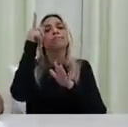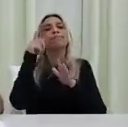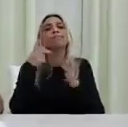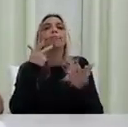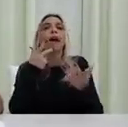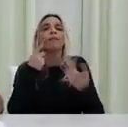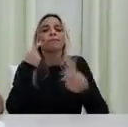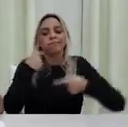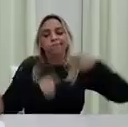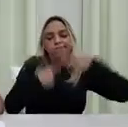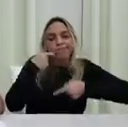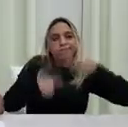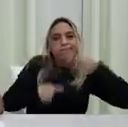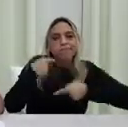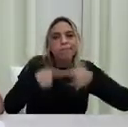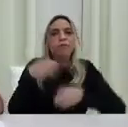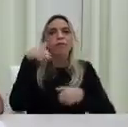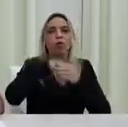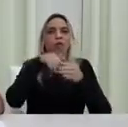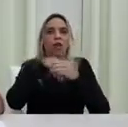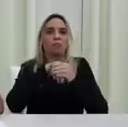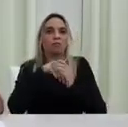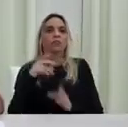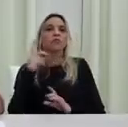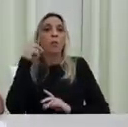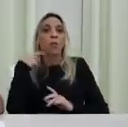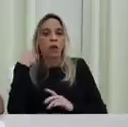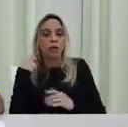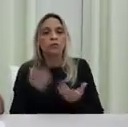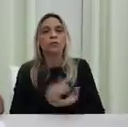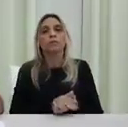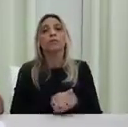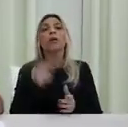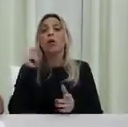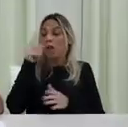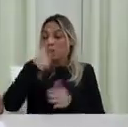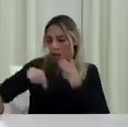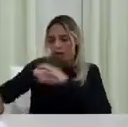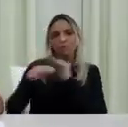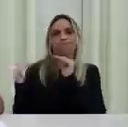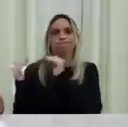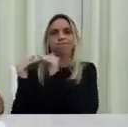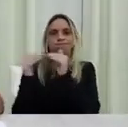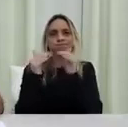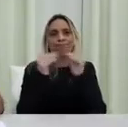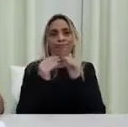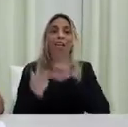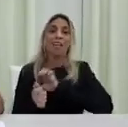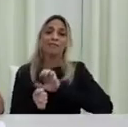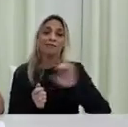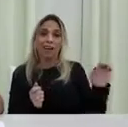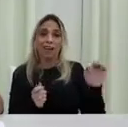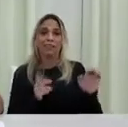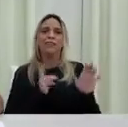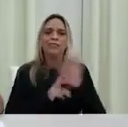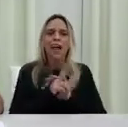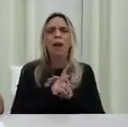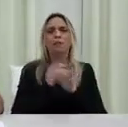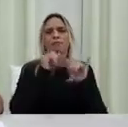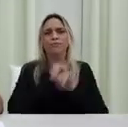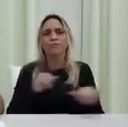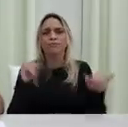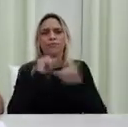emenda à Constituição. O que é quase um consenso entre nós, que é aquela historinha que a esquerda sempre pregava,